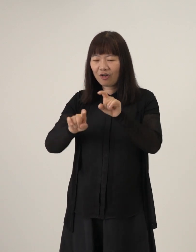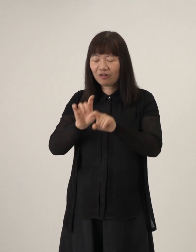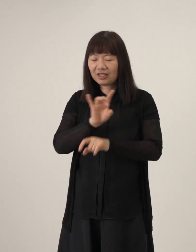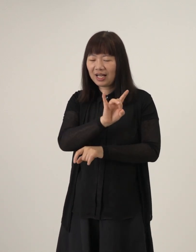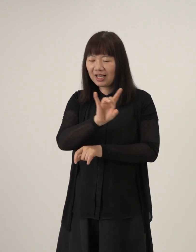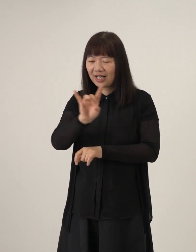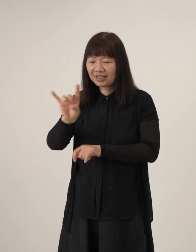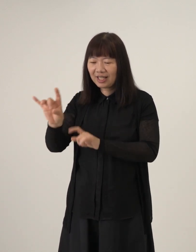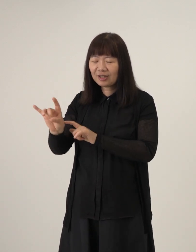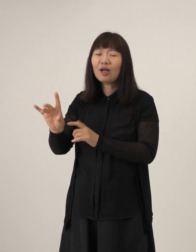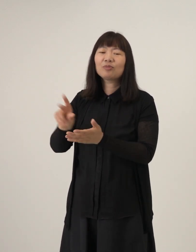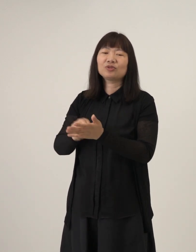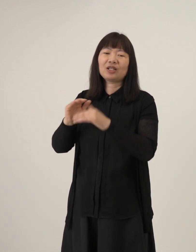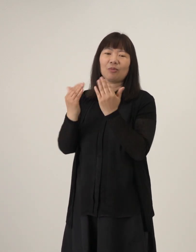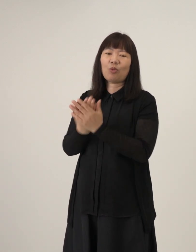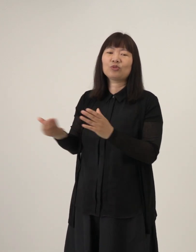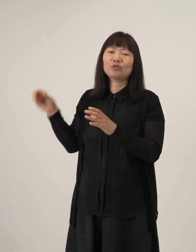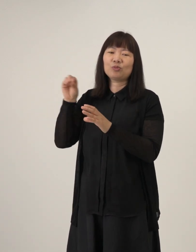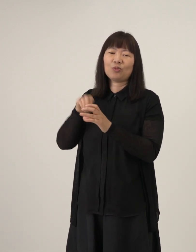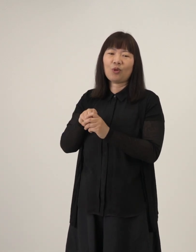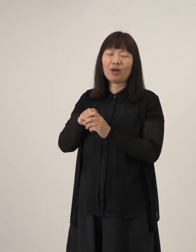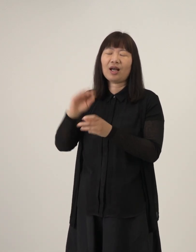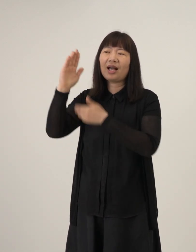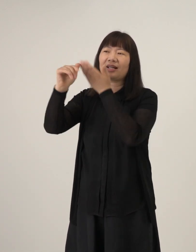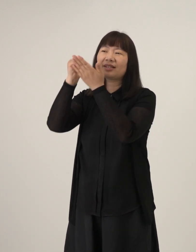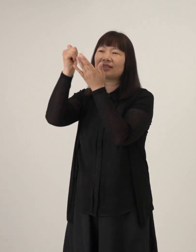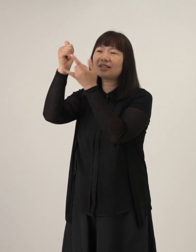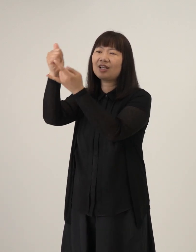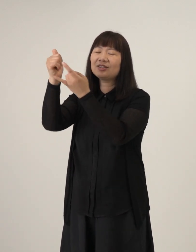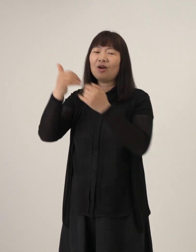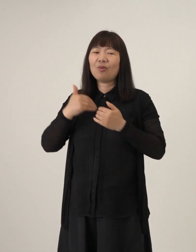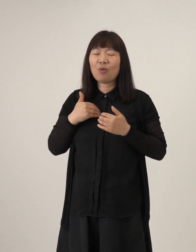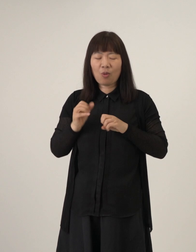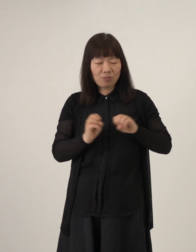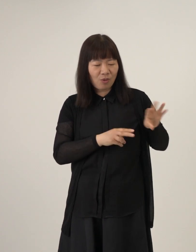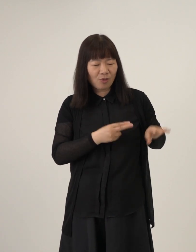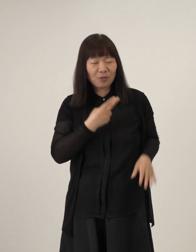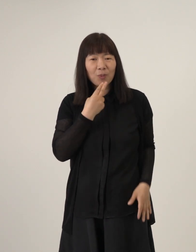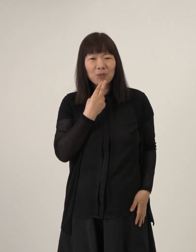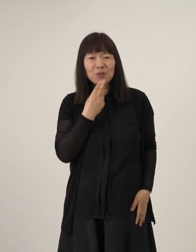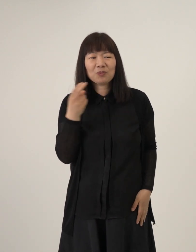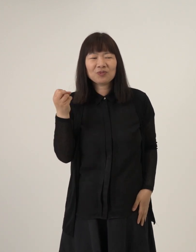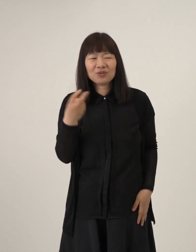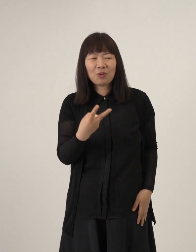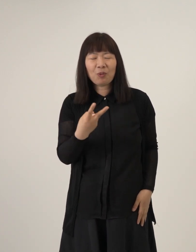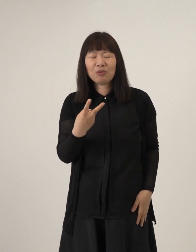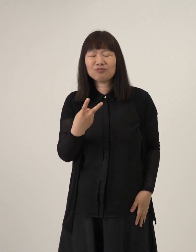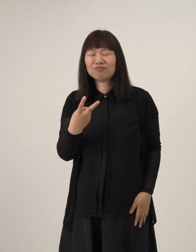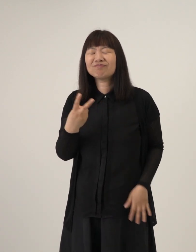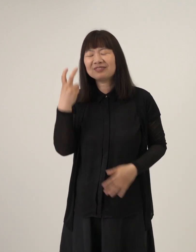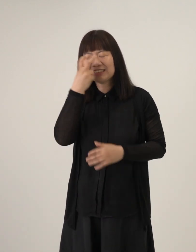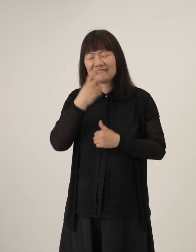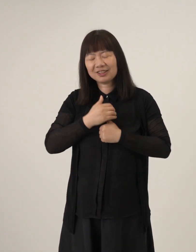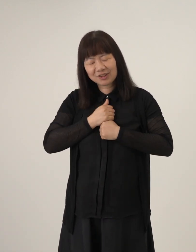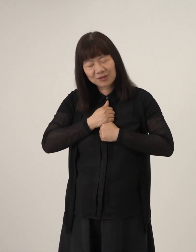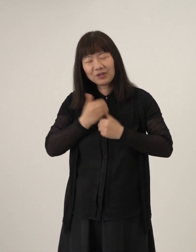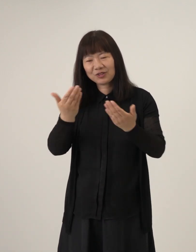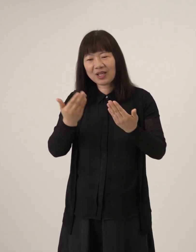걸음의 문제까지 하나님이 버리지도 아니하시고 지키시겠다는,